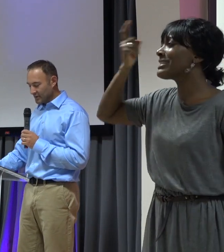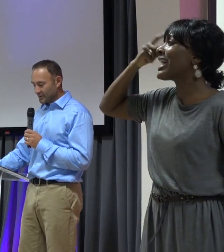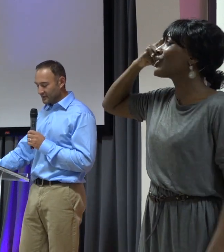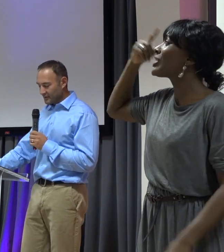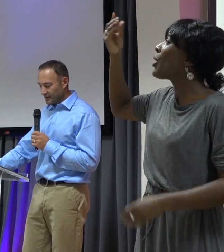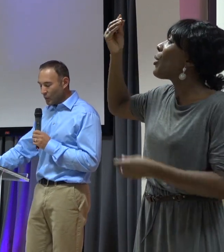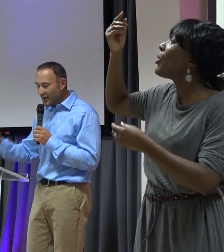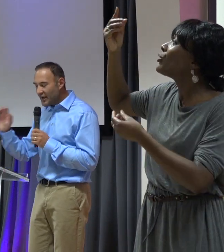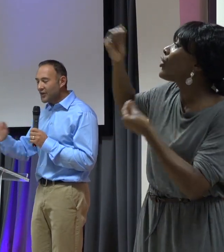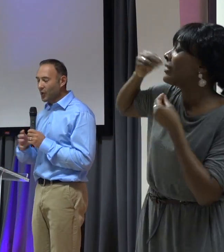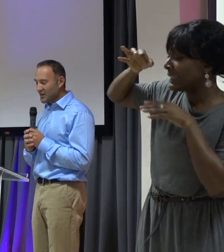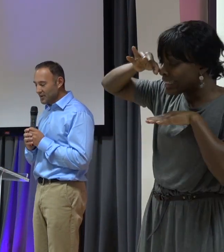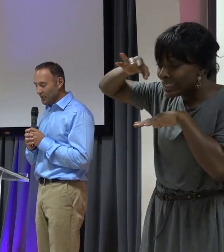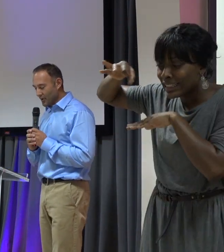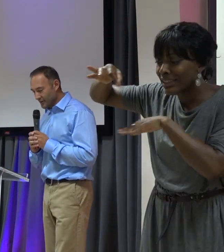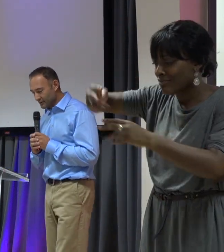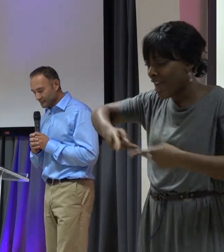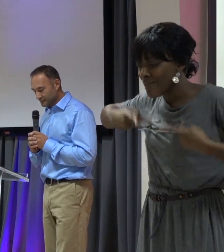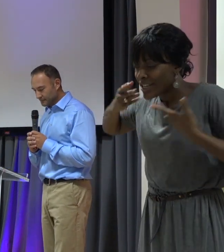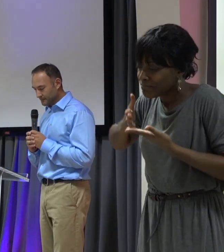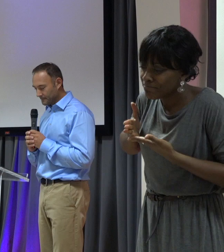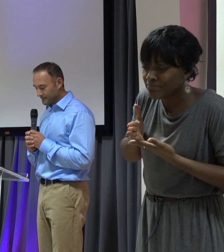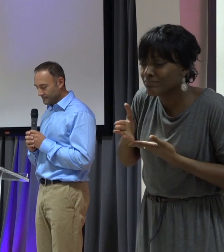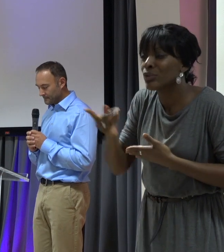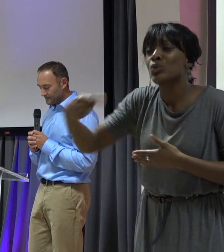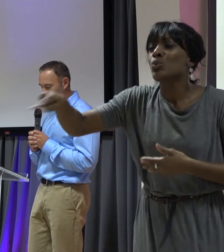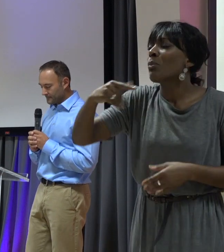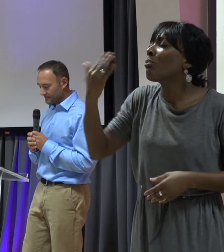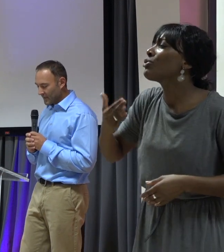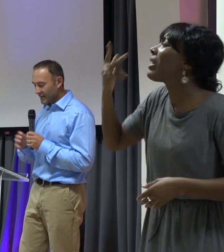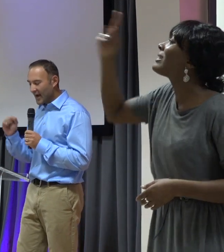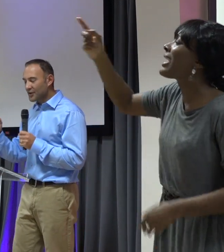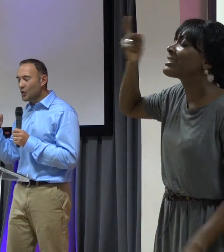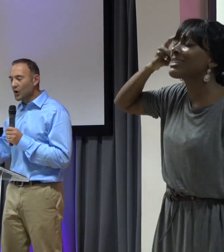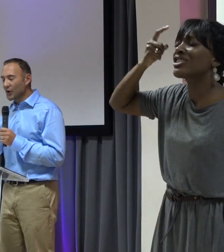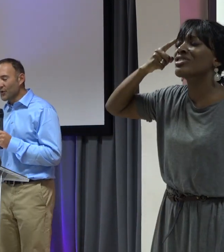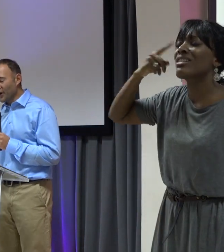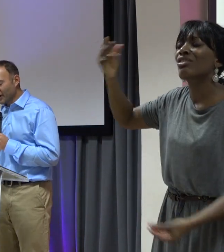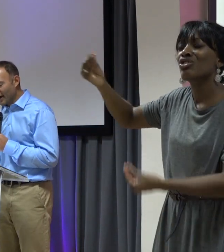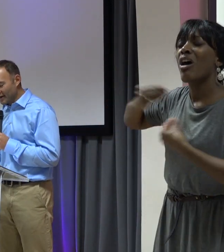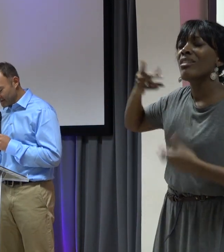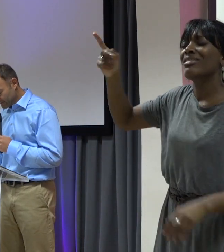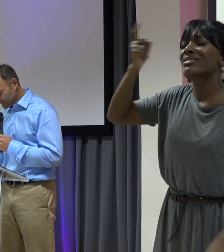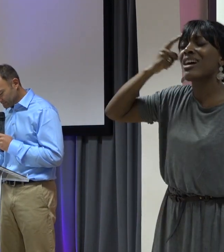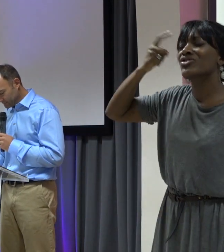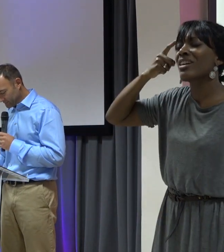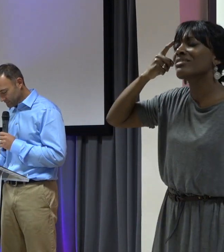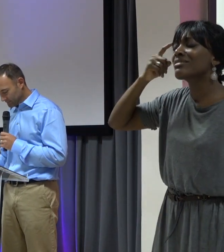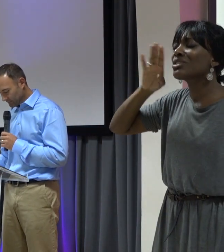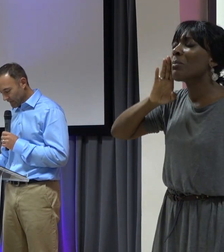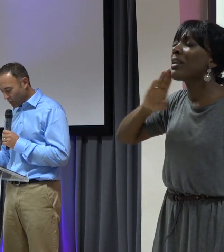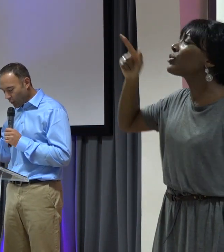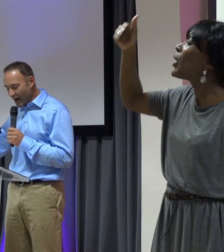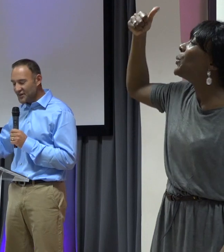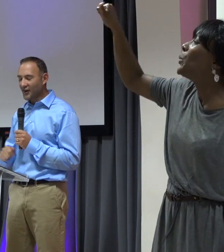travers de cette vie. We need your wisdom, Lord. Nous avons besoin de ta sagesse, Seigneur. God, you alone are God. Toi seul es